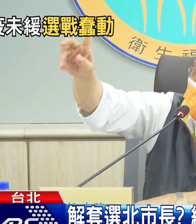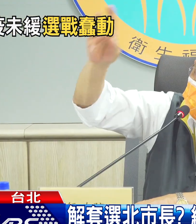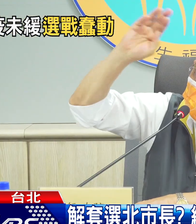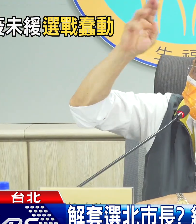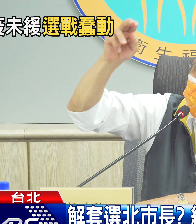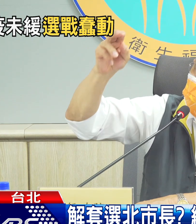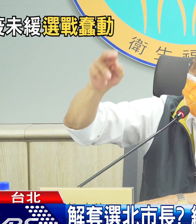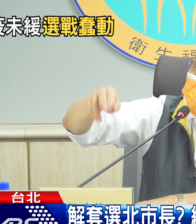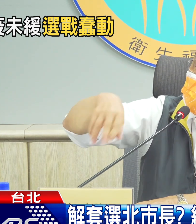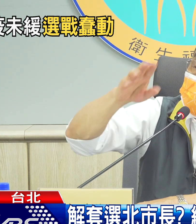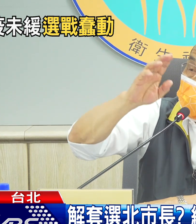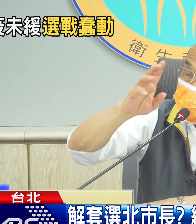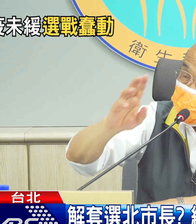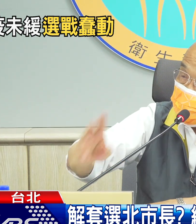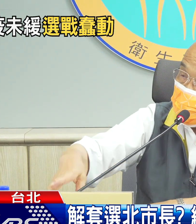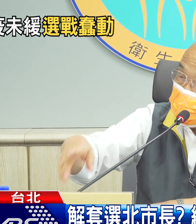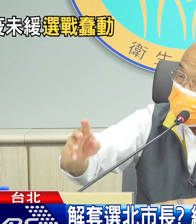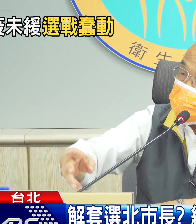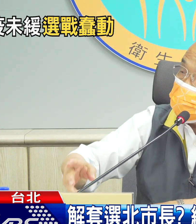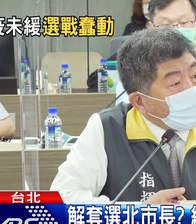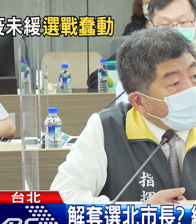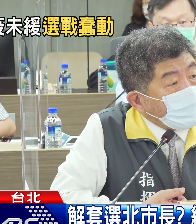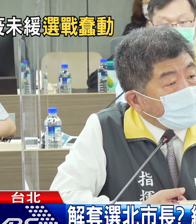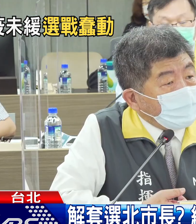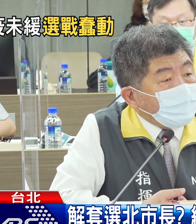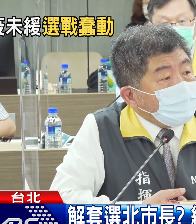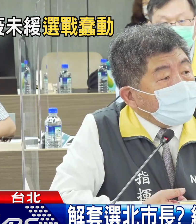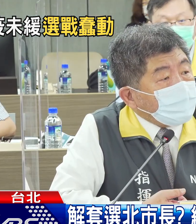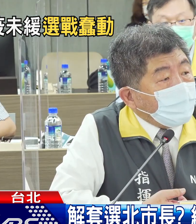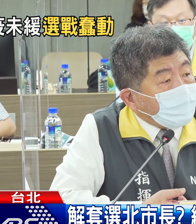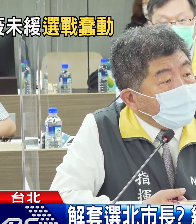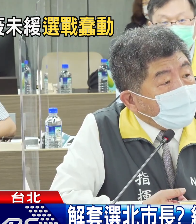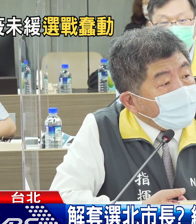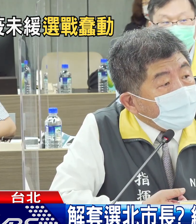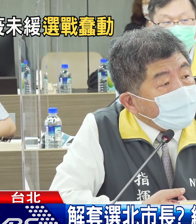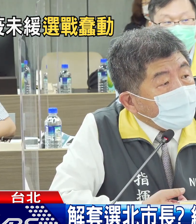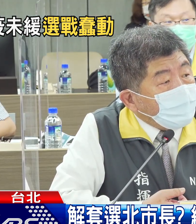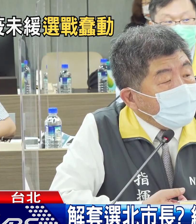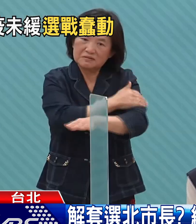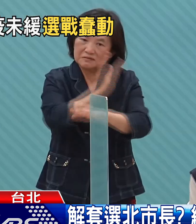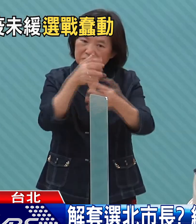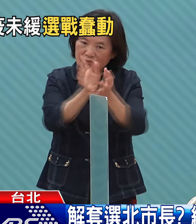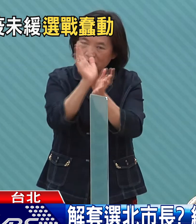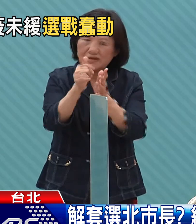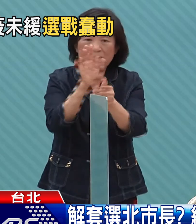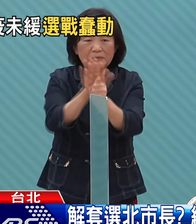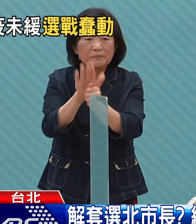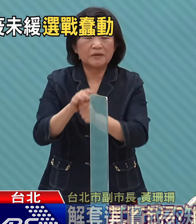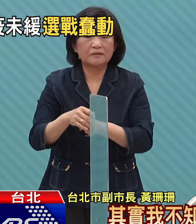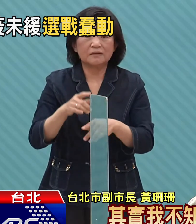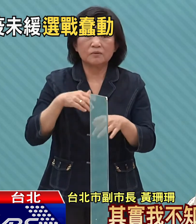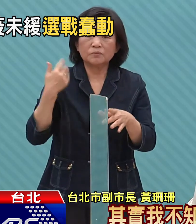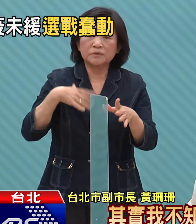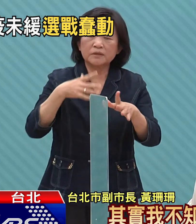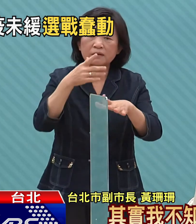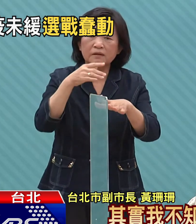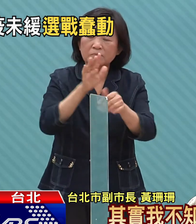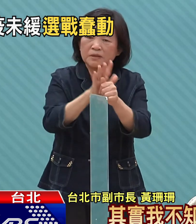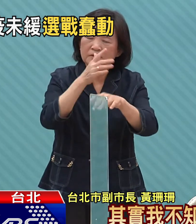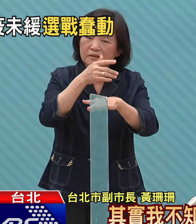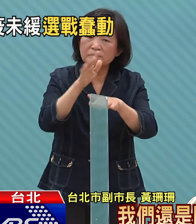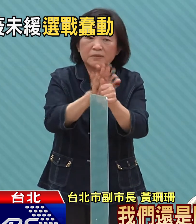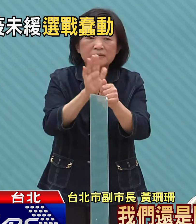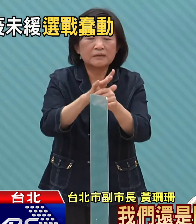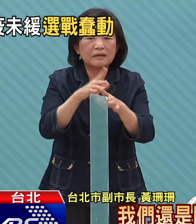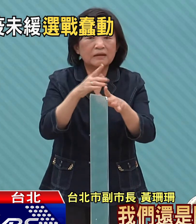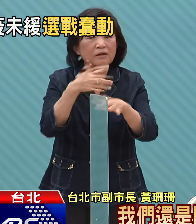到了最后阶段，也引来陈时中要下台选市长的质疑。 我不知道 下台是什么意思，我们